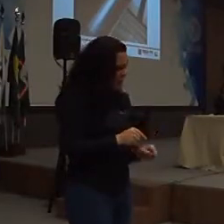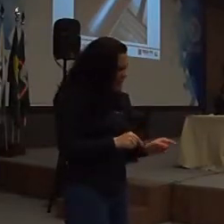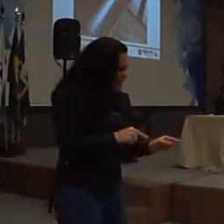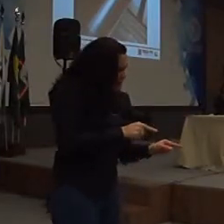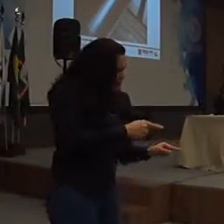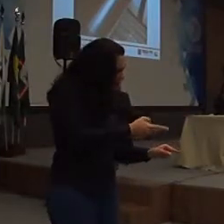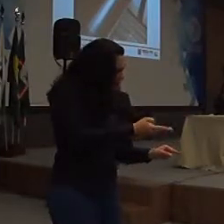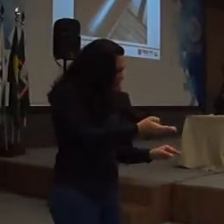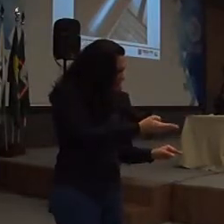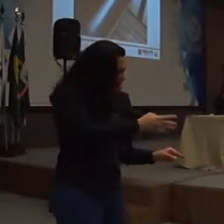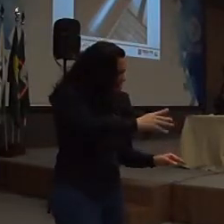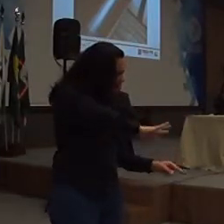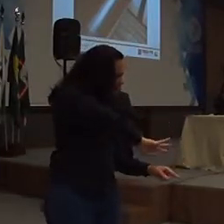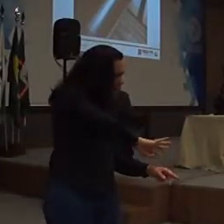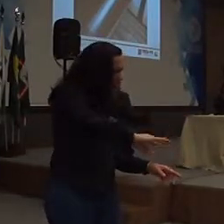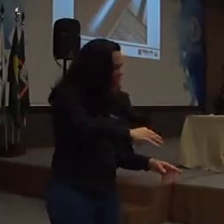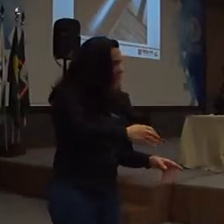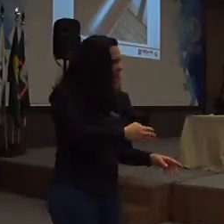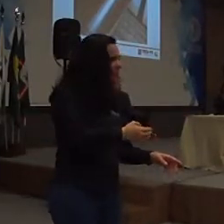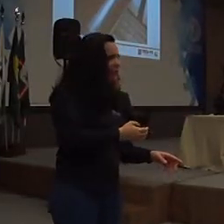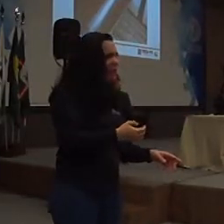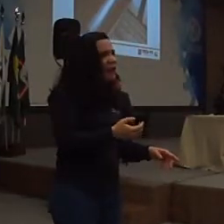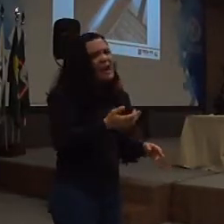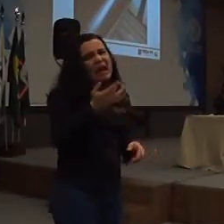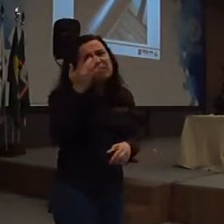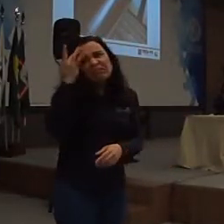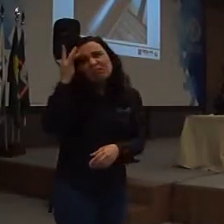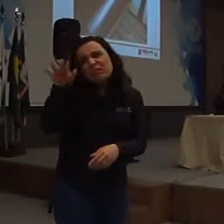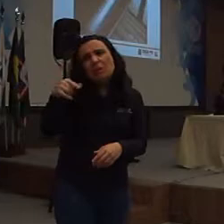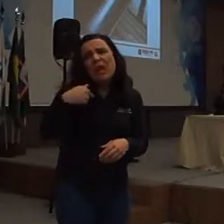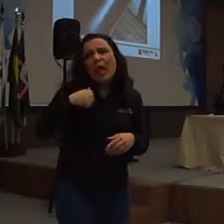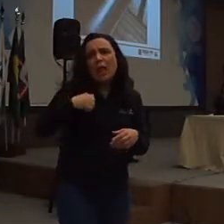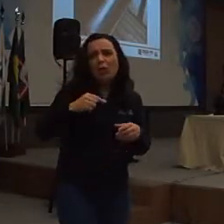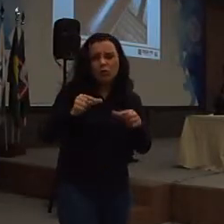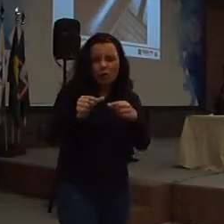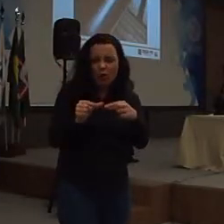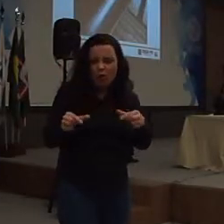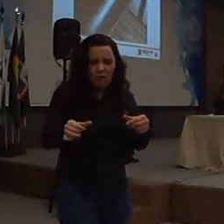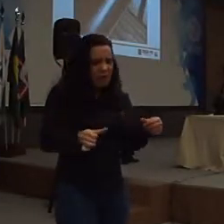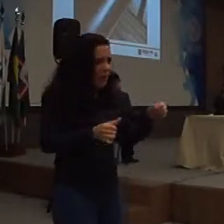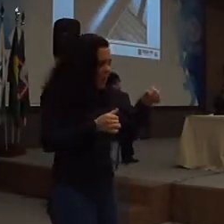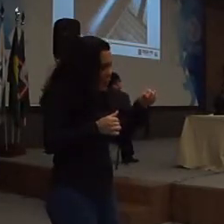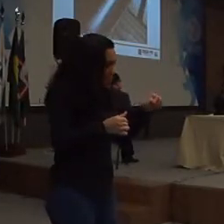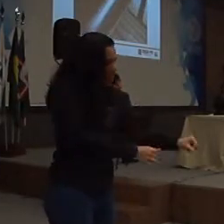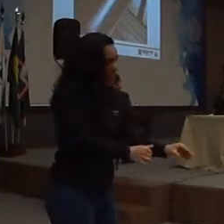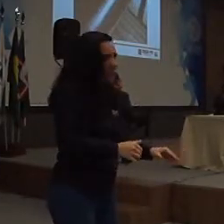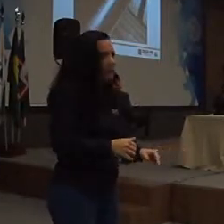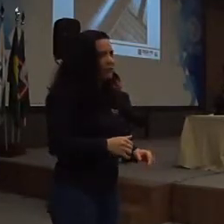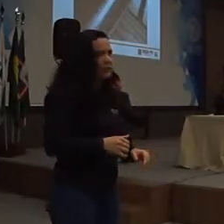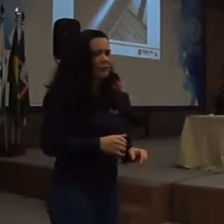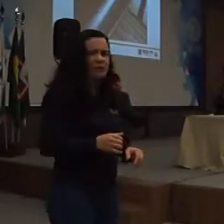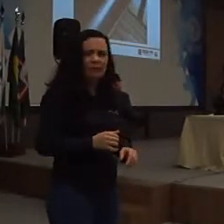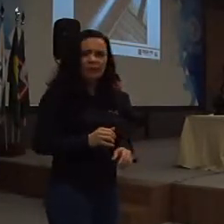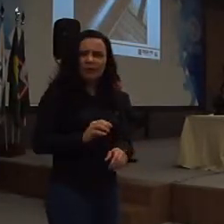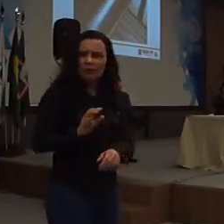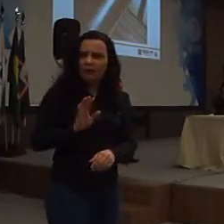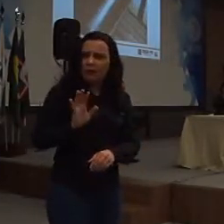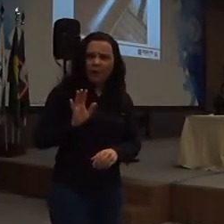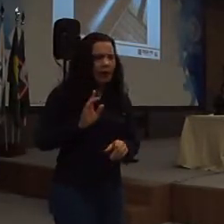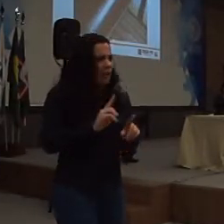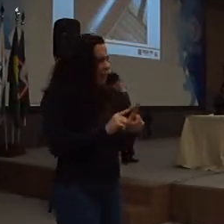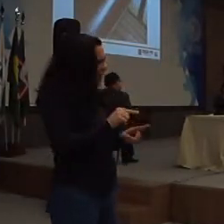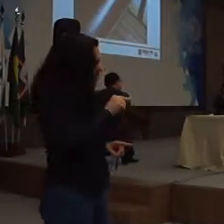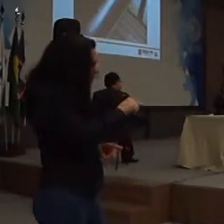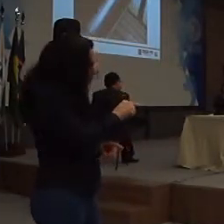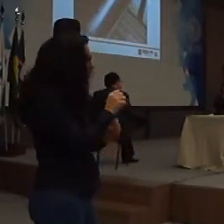contrário? Ah, senhora, a gente não sabia como é que era, a gente colocou. Ah, tá, obrigada. Quer dizer, nem para se dar o trabalho de